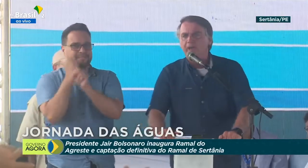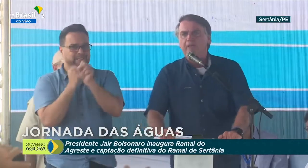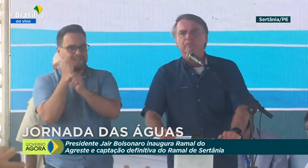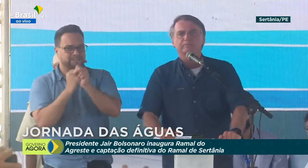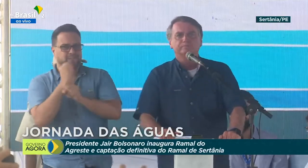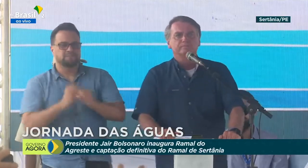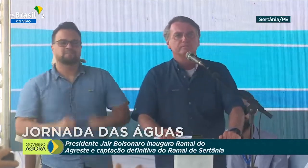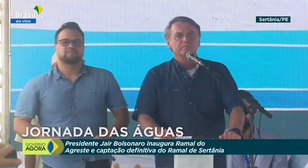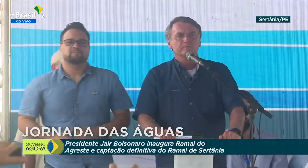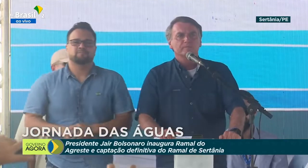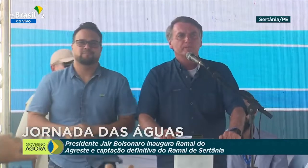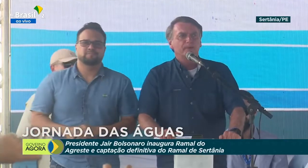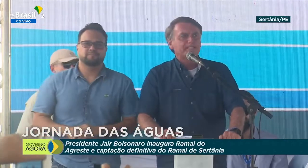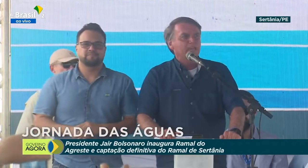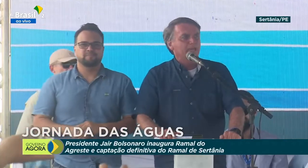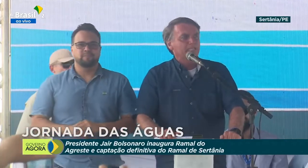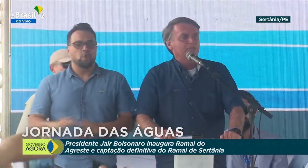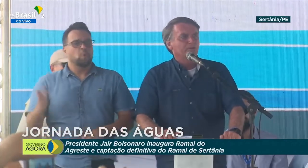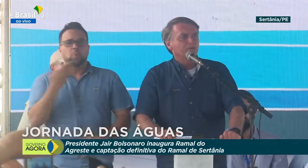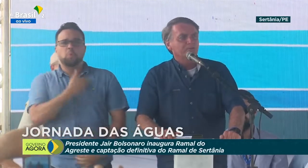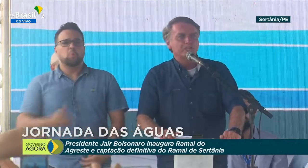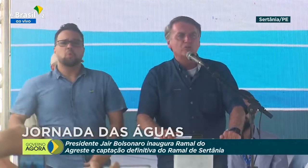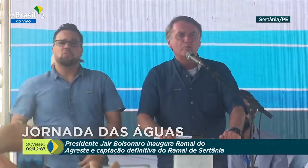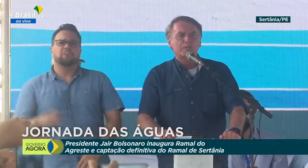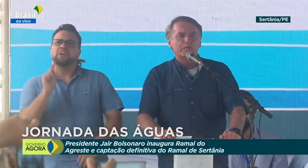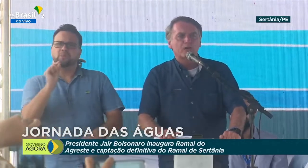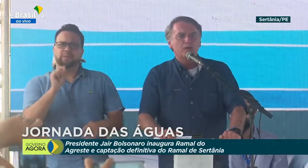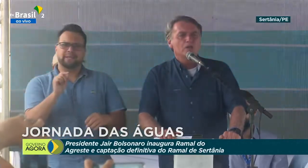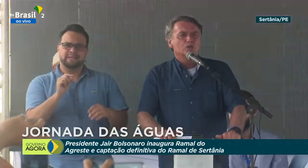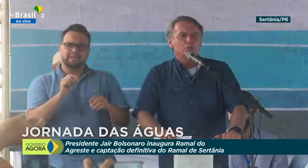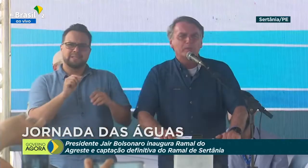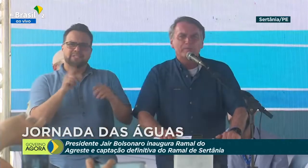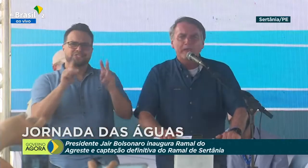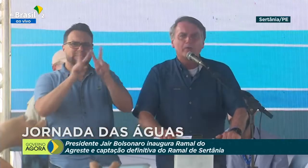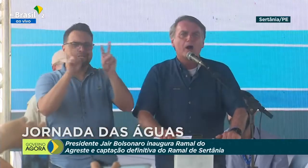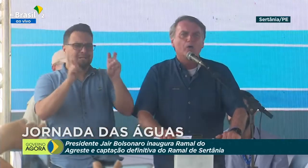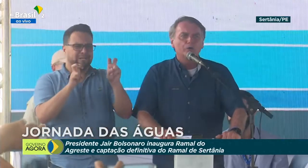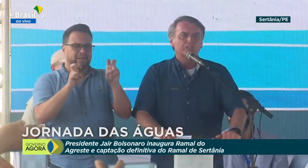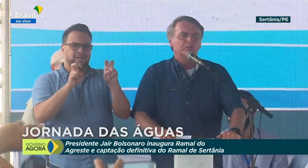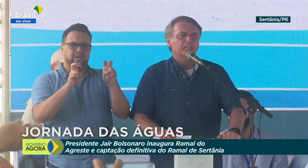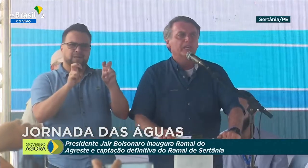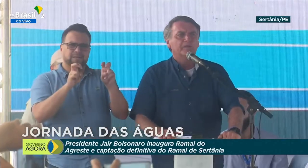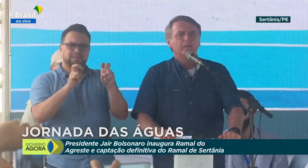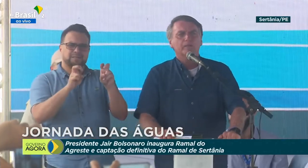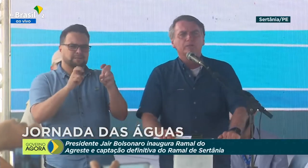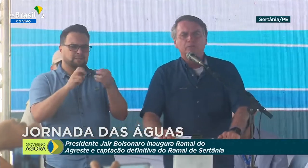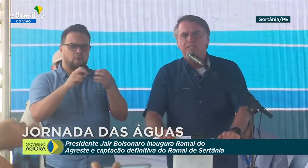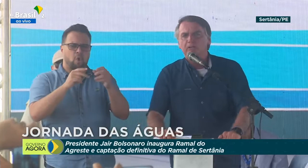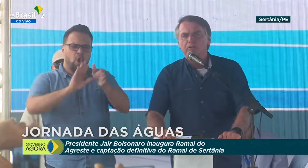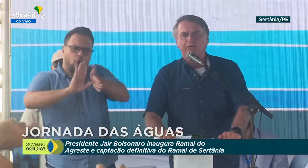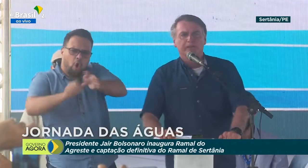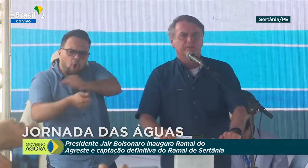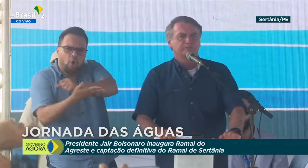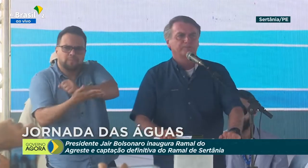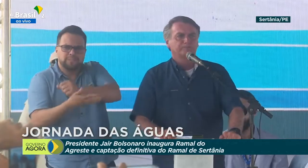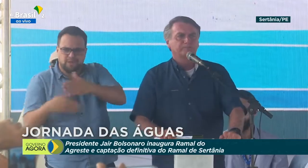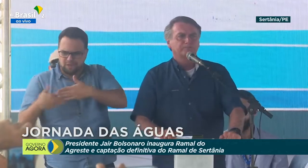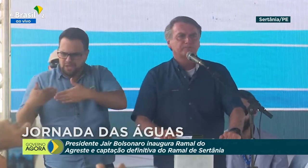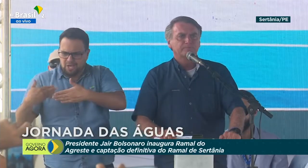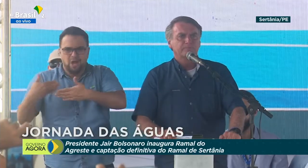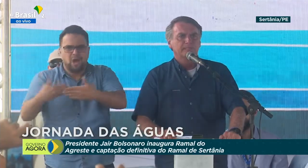um governo basicamente envolvido em corrupção do primeiro ao último dia dos seus